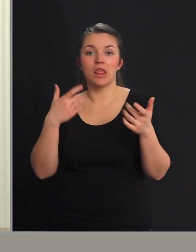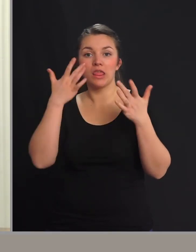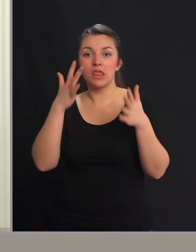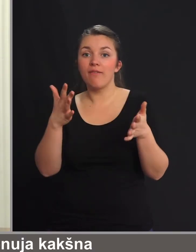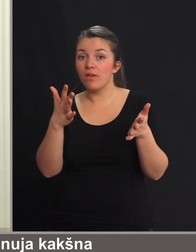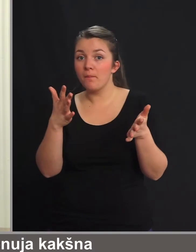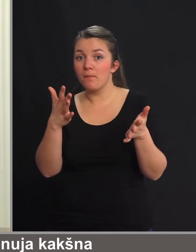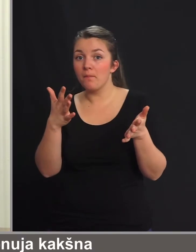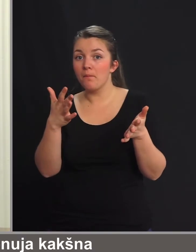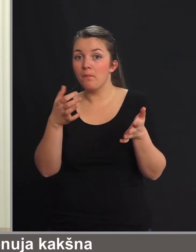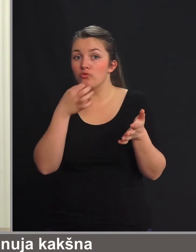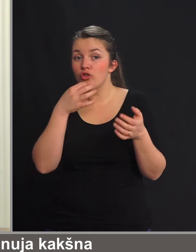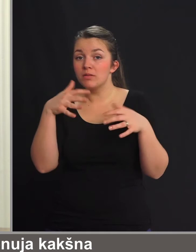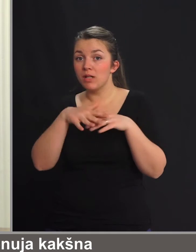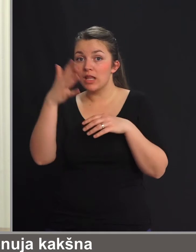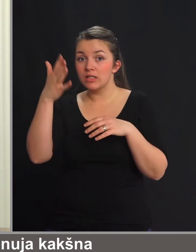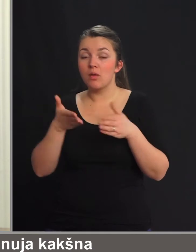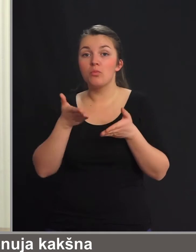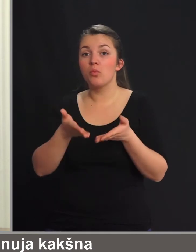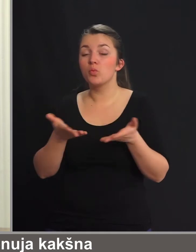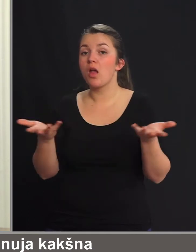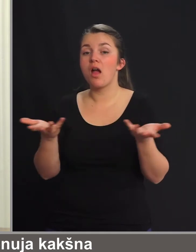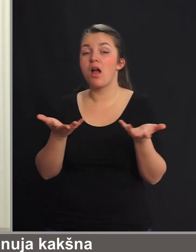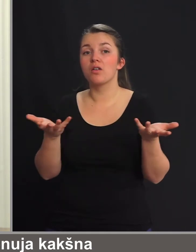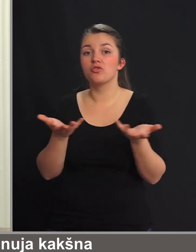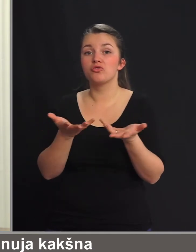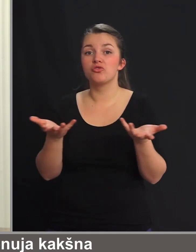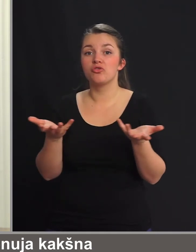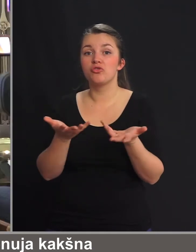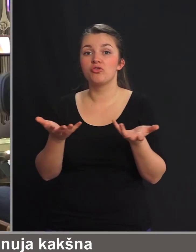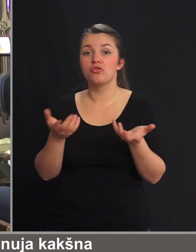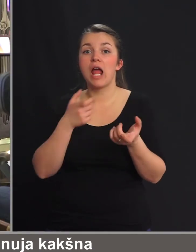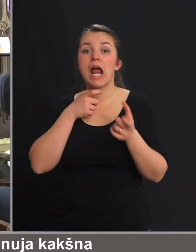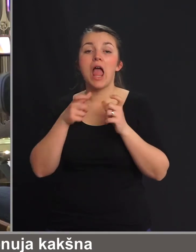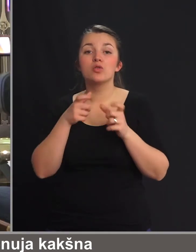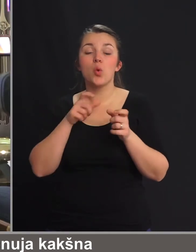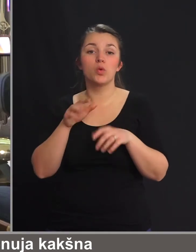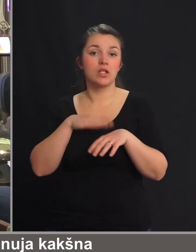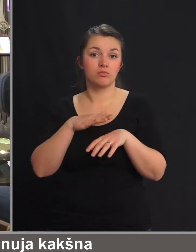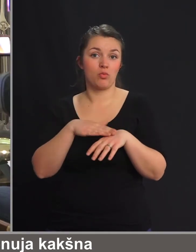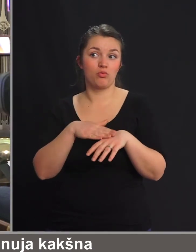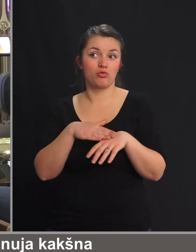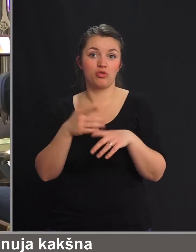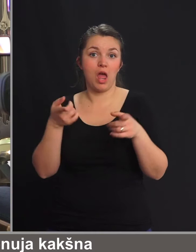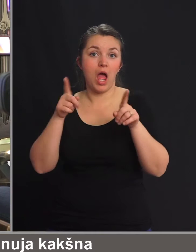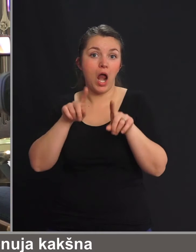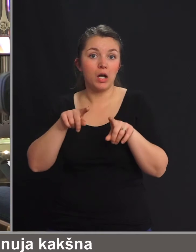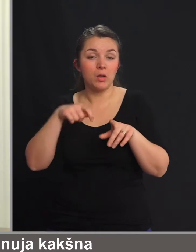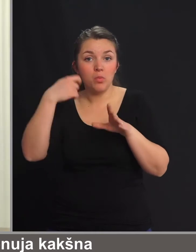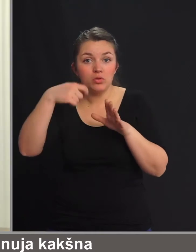ker ne vem, če spletna stran ponuja kakšna glasovna sporočila ali